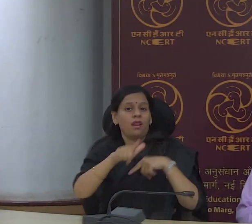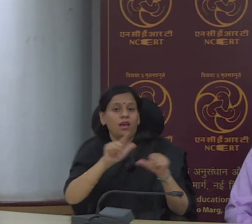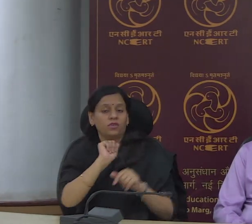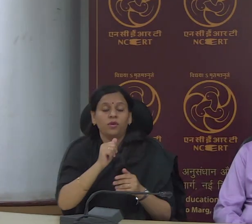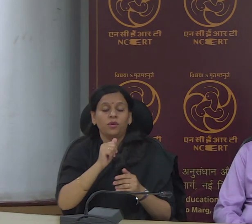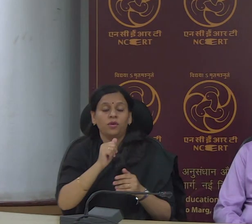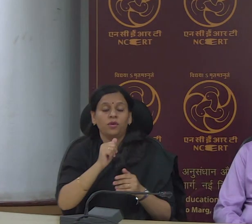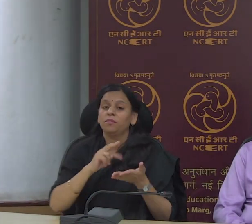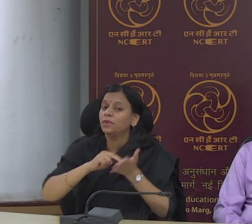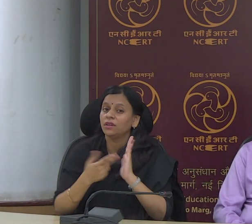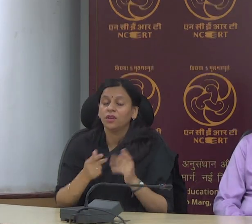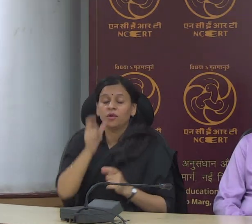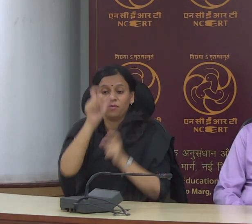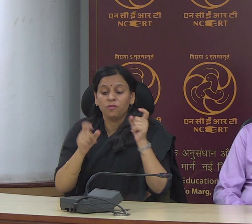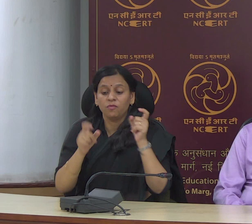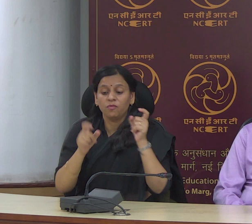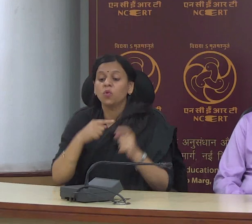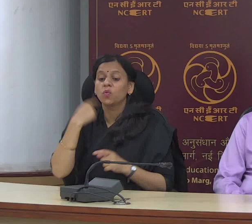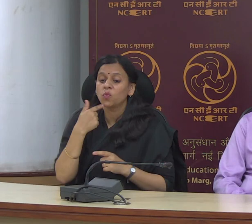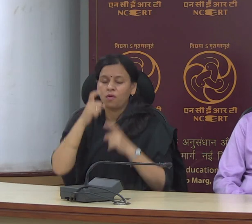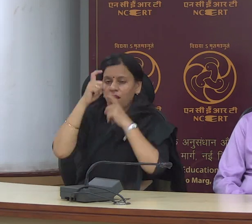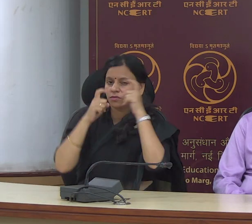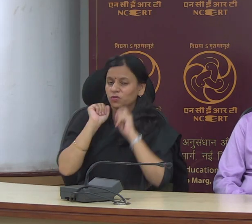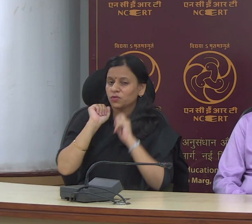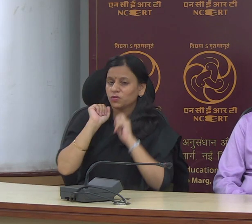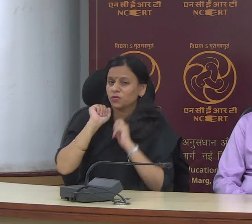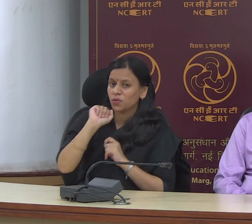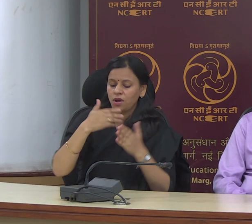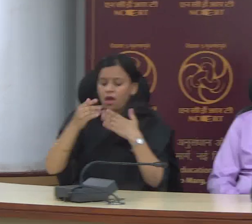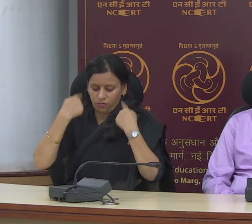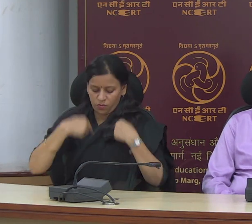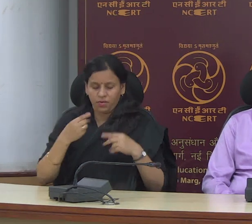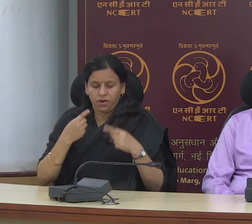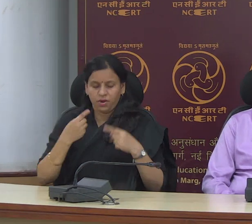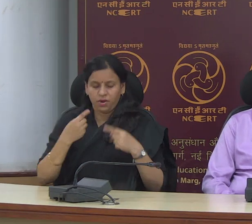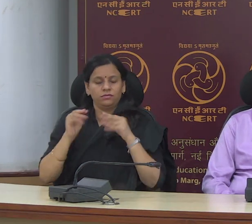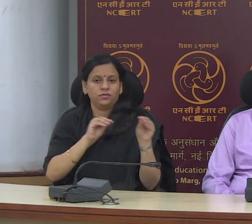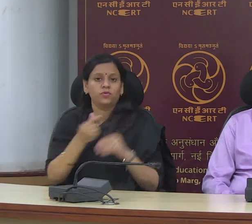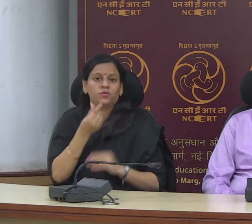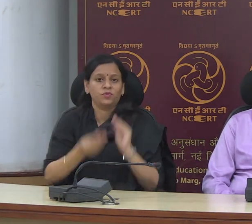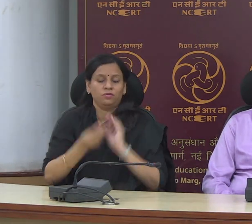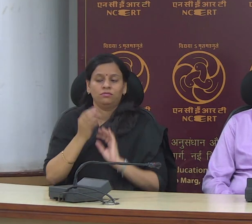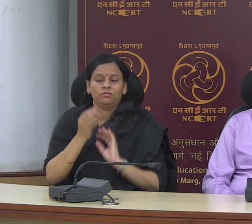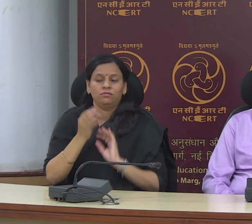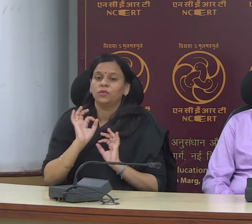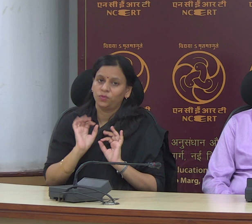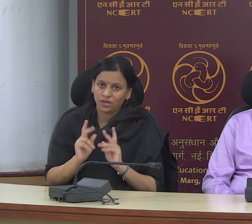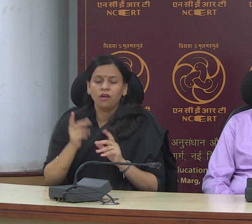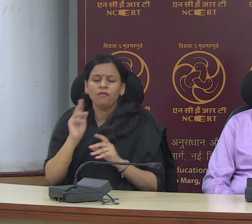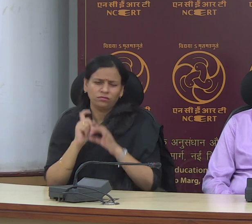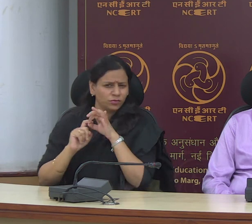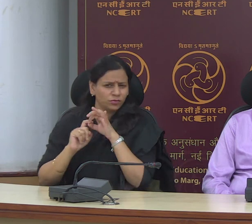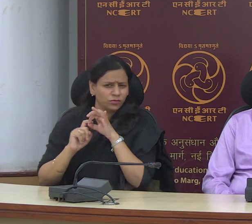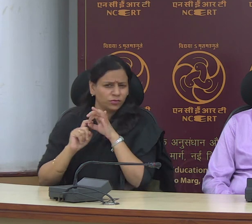and basically it uses the expressions and hand and body movement. बिल्कुल। सर यहाँ पर एक और